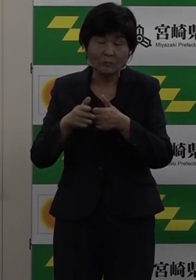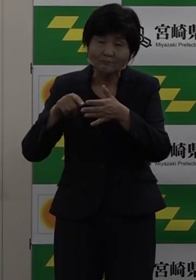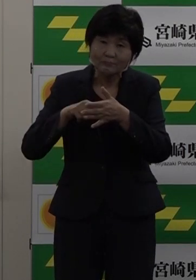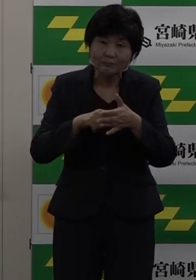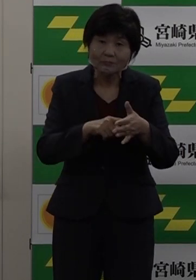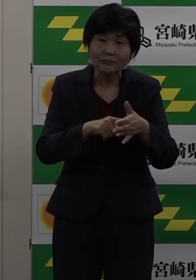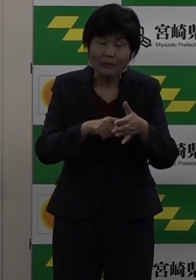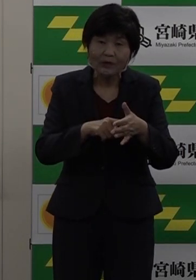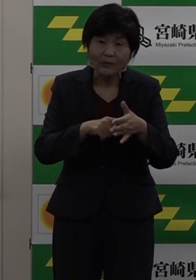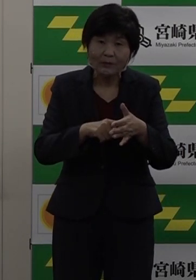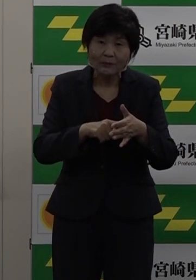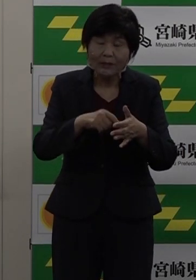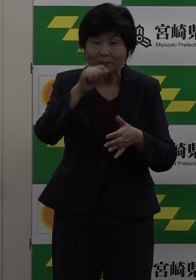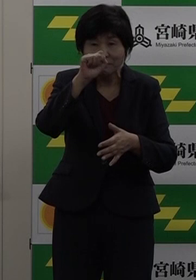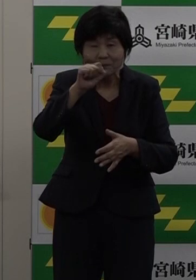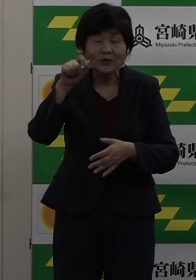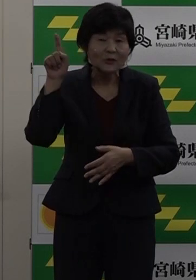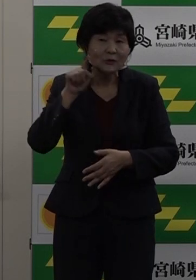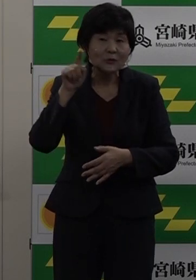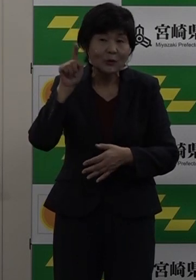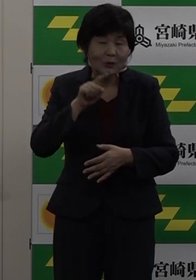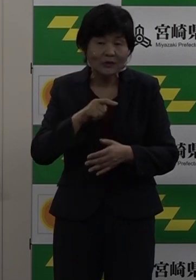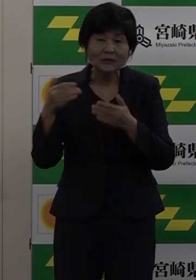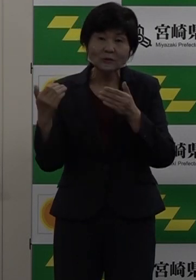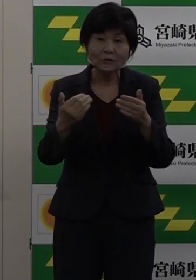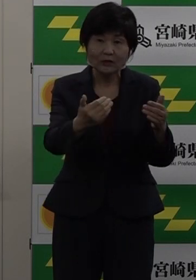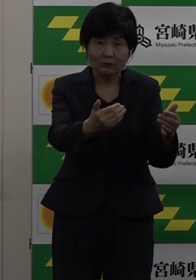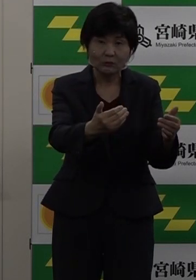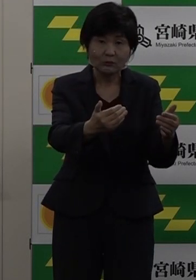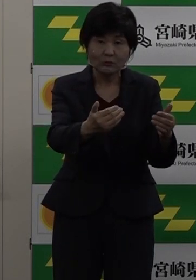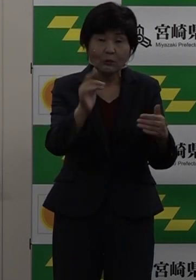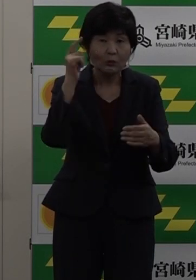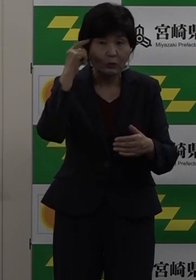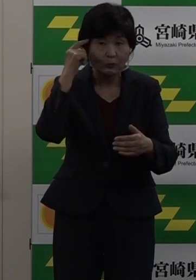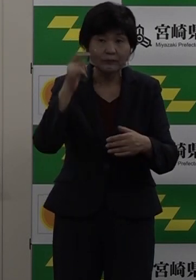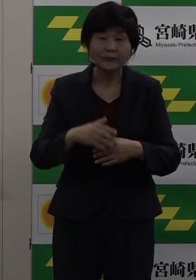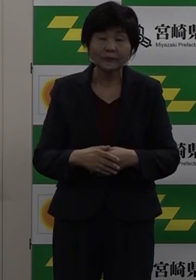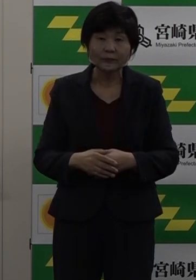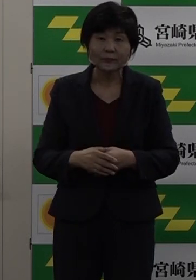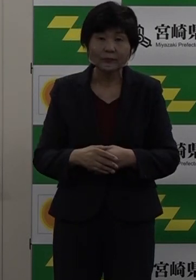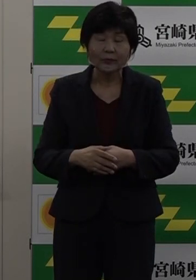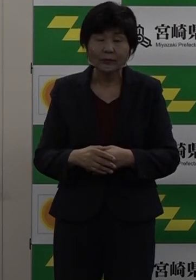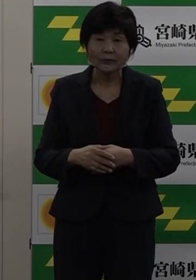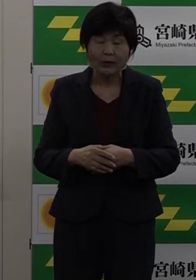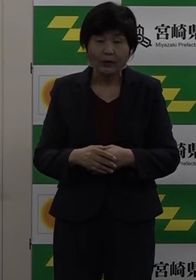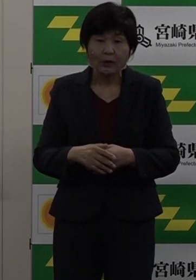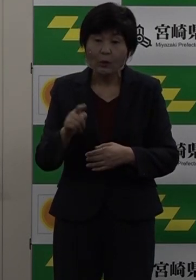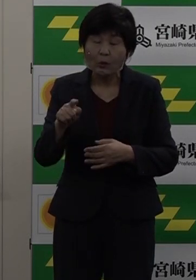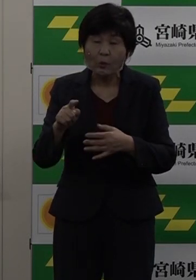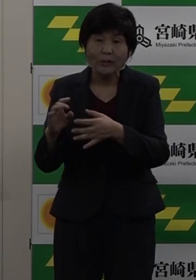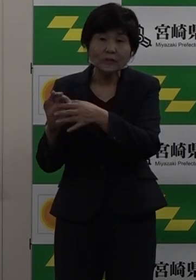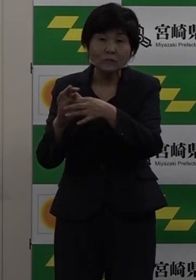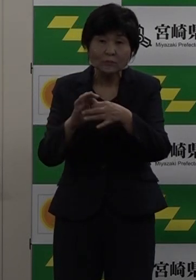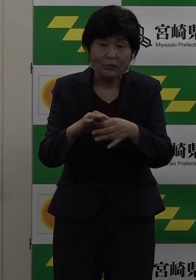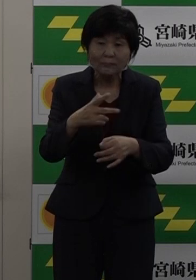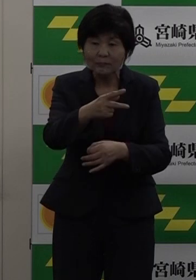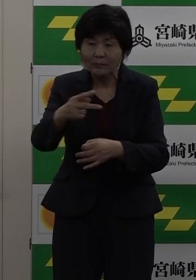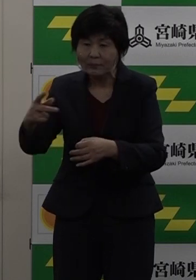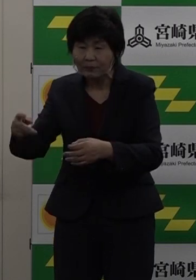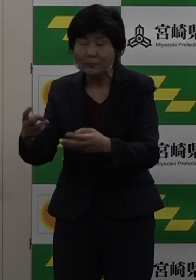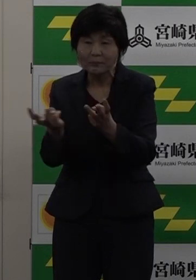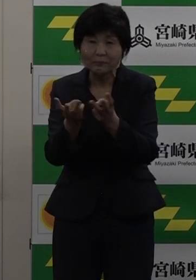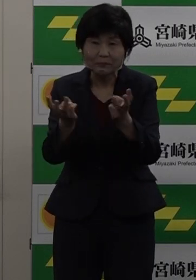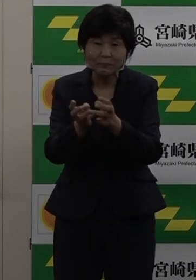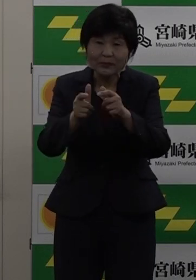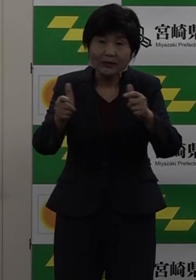順調にといいますか、ある程度進んでいるところでありますので、引き続きこれをですね、さらに加速化していくべく努力をしてまいりたい